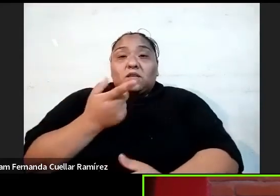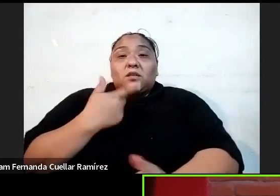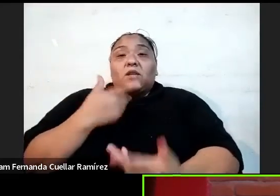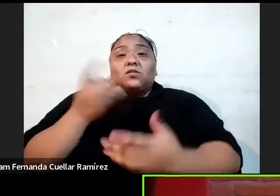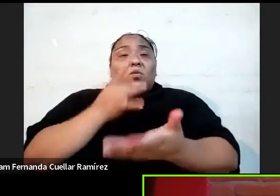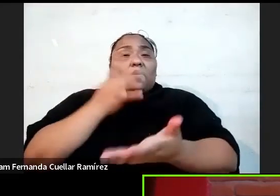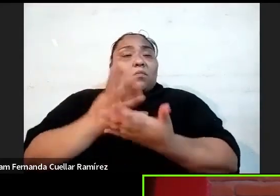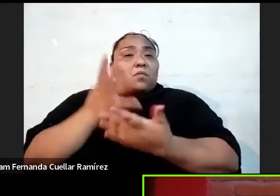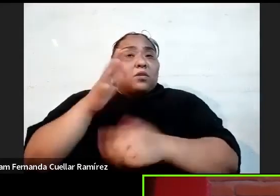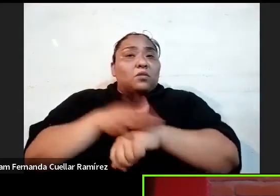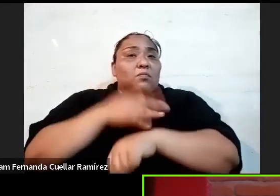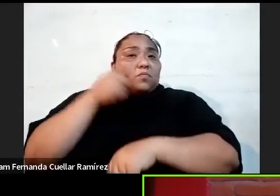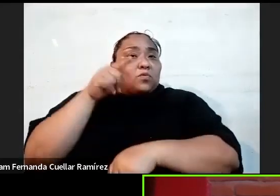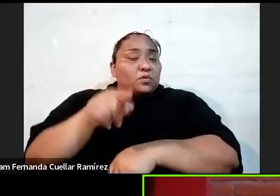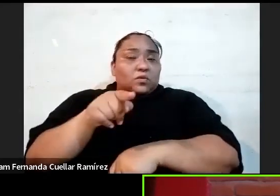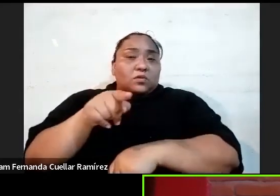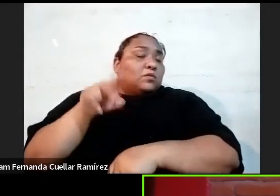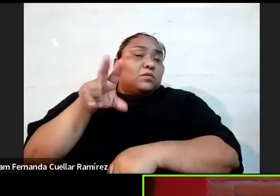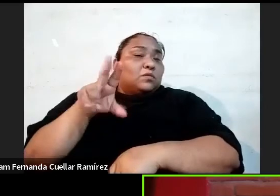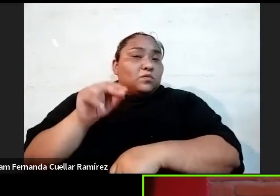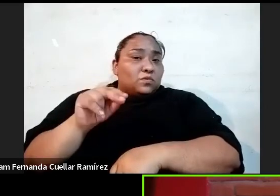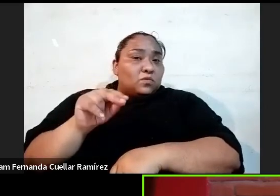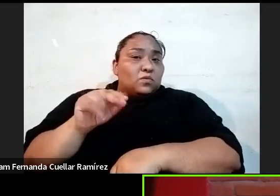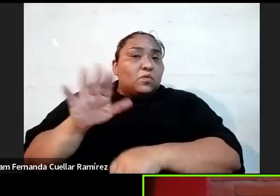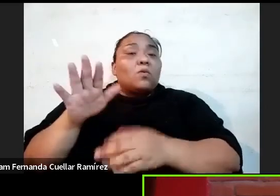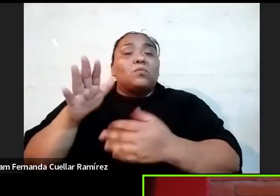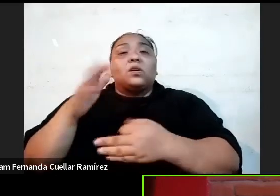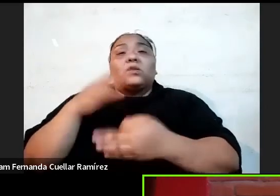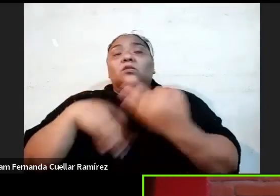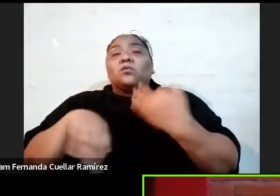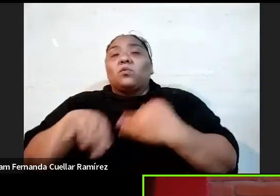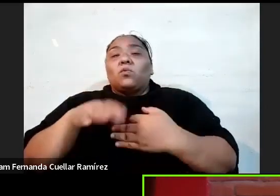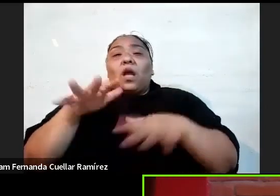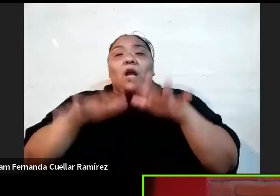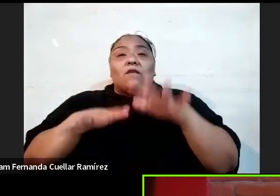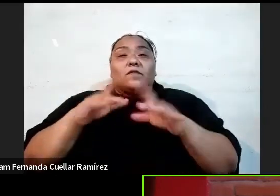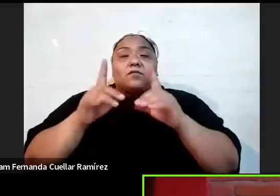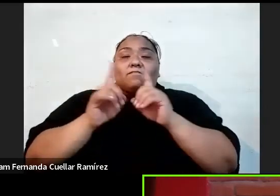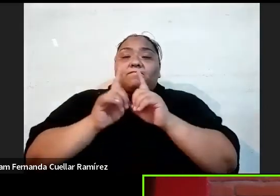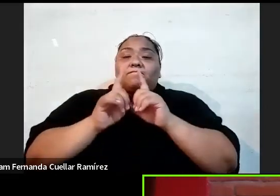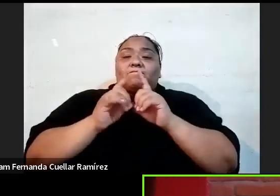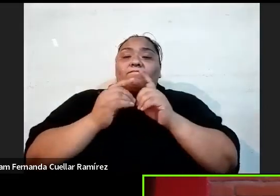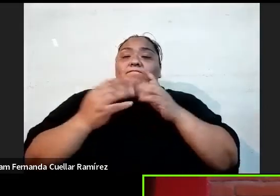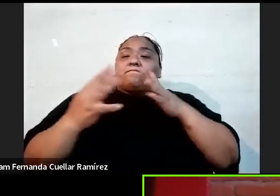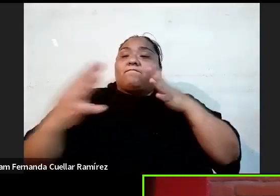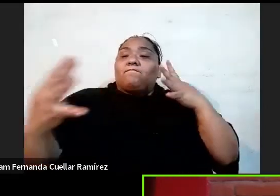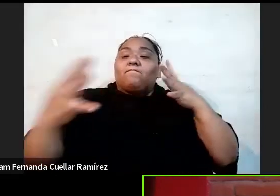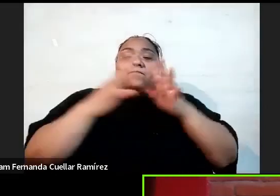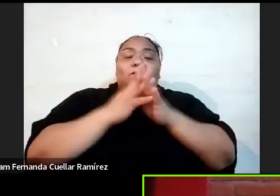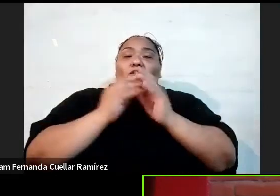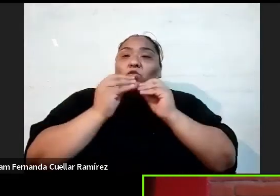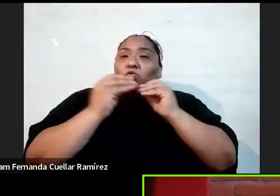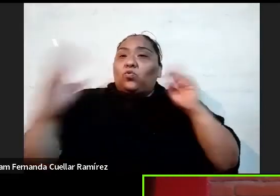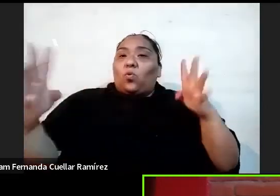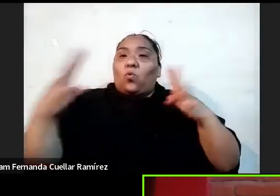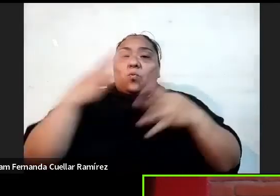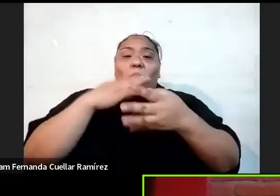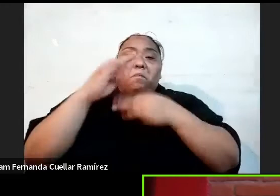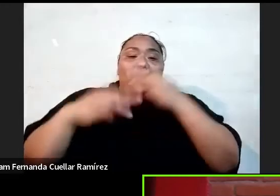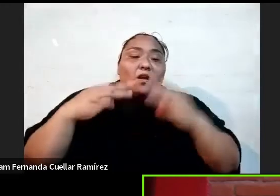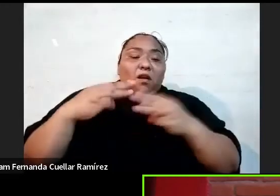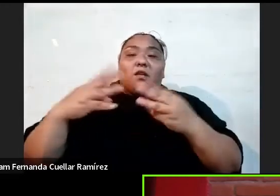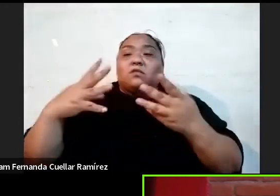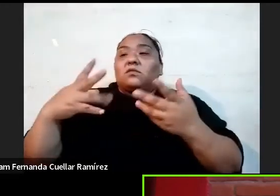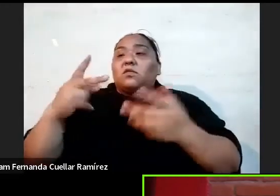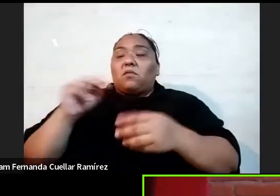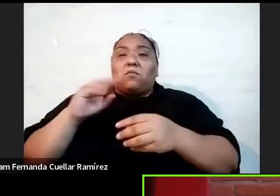sino porque va a haber un momento, se van a alinear, por así decirlo, todos los planetas, todos los momentos, para que llegue el